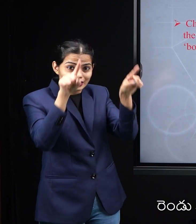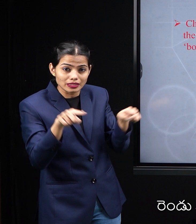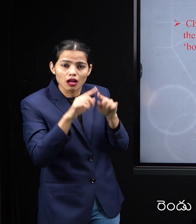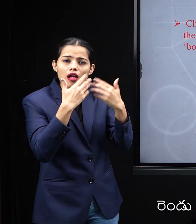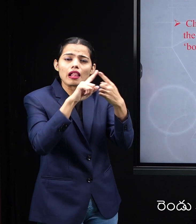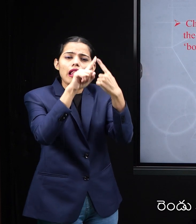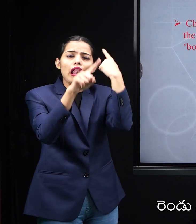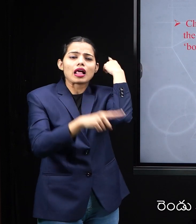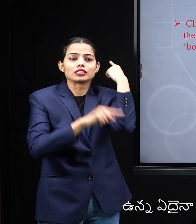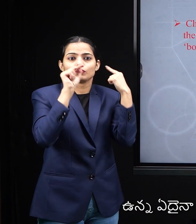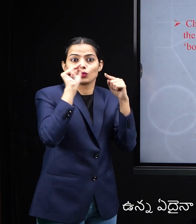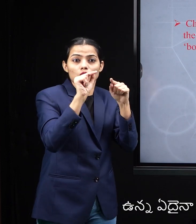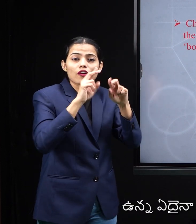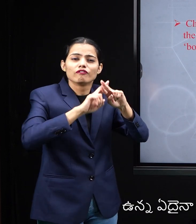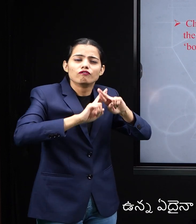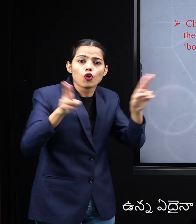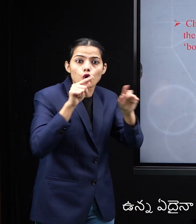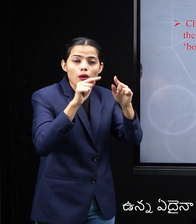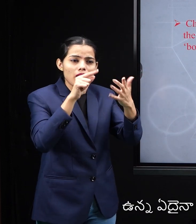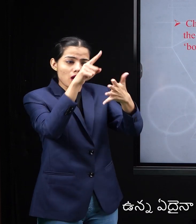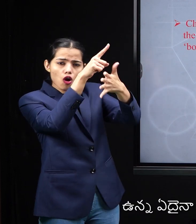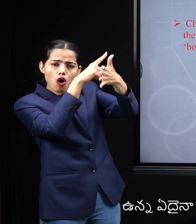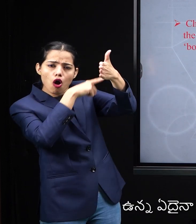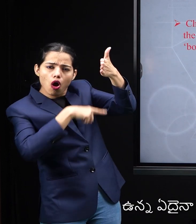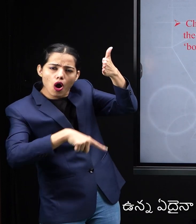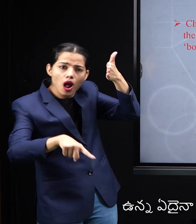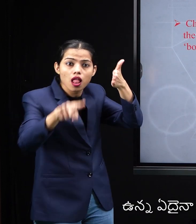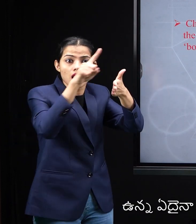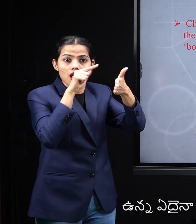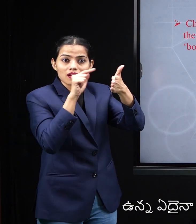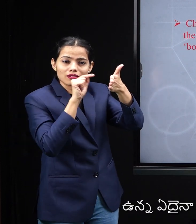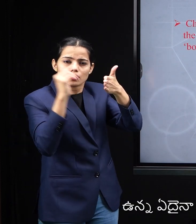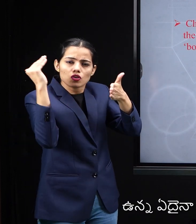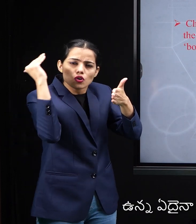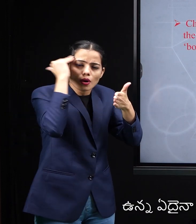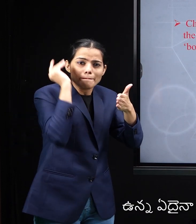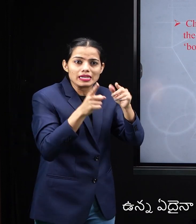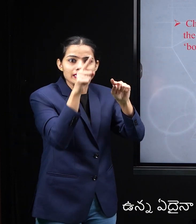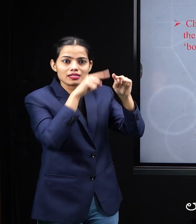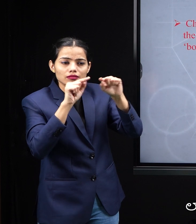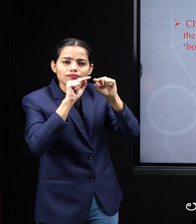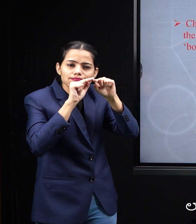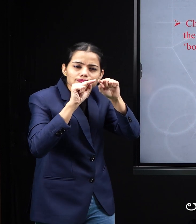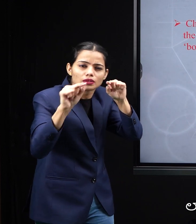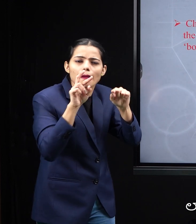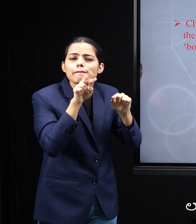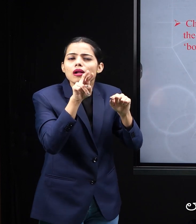బిందువులను కలిగి ఉన్న ఏదైనా సరళరేఖ విభాగాన్ని తీగ అంటారు. లాటిన్లో దీని